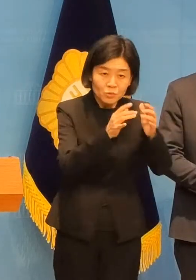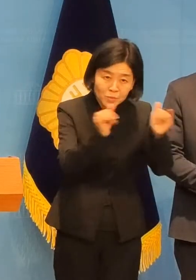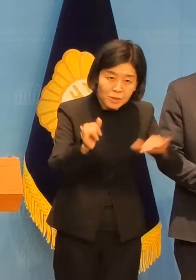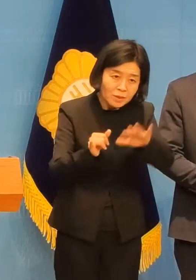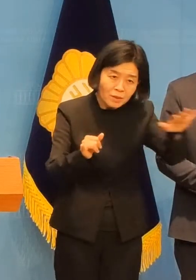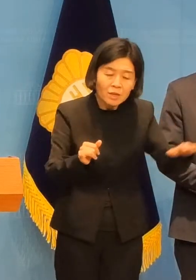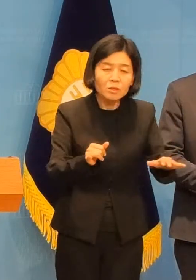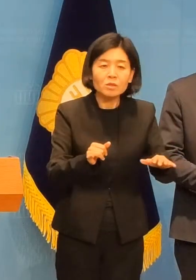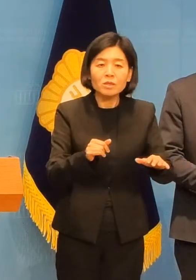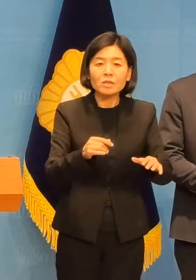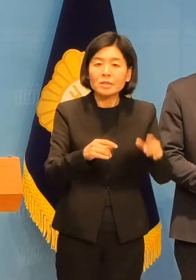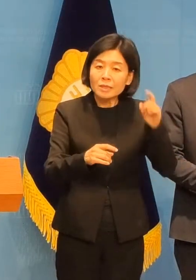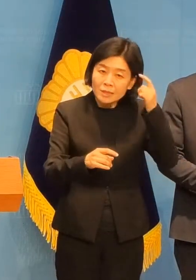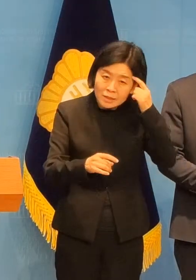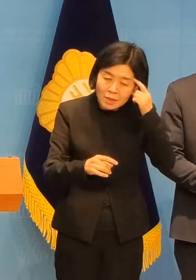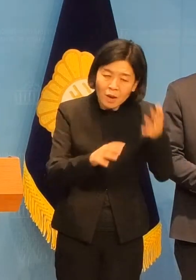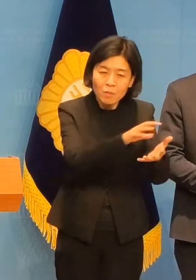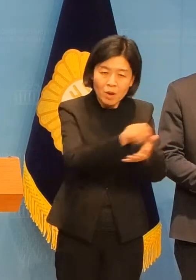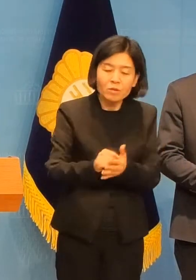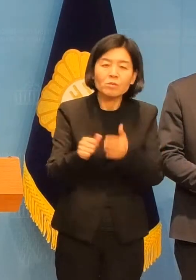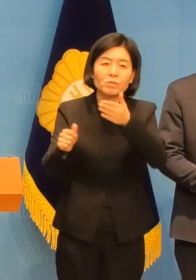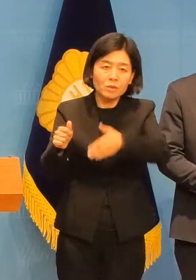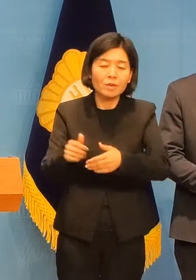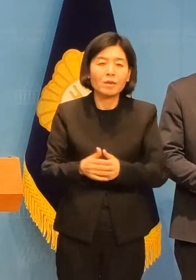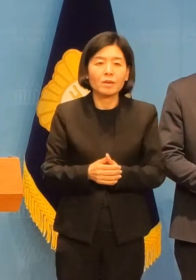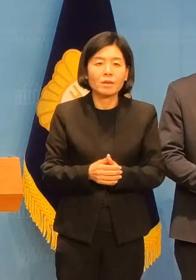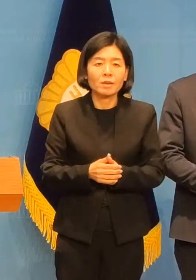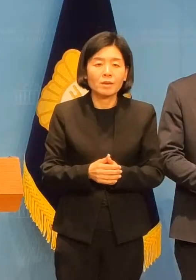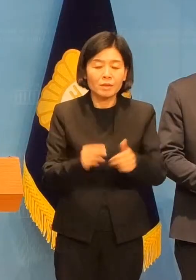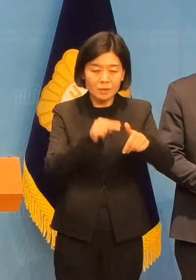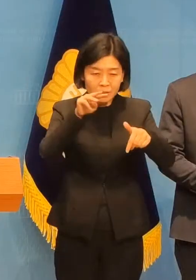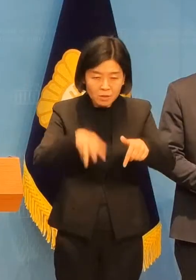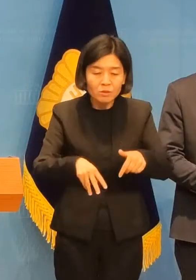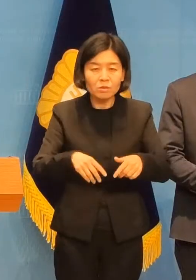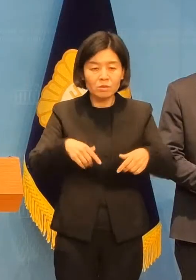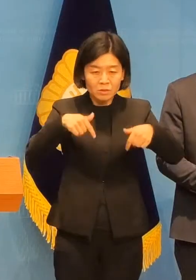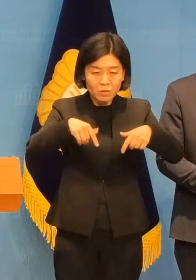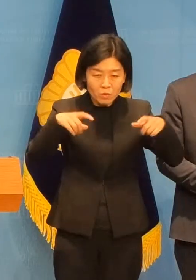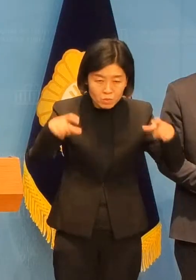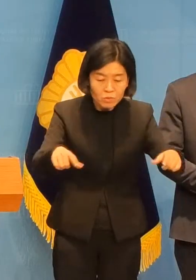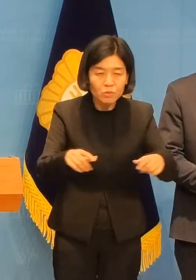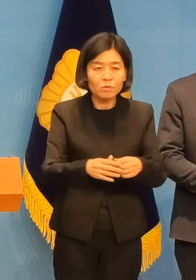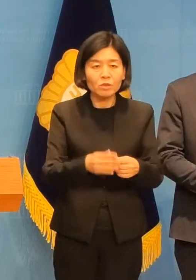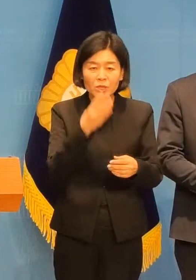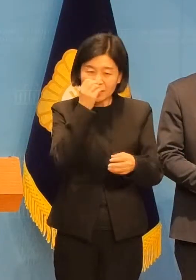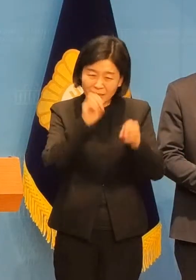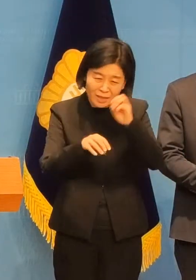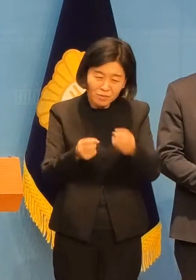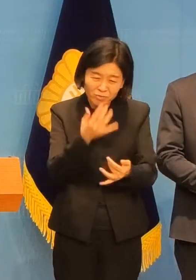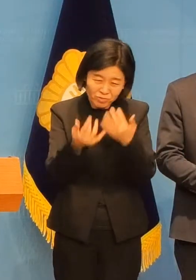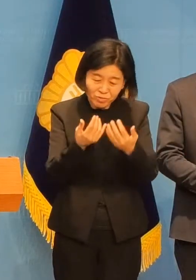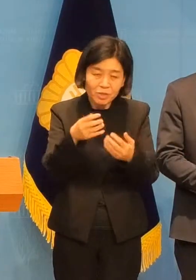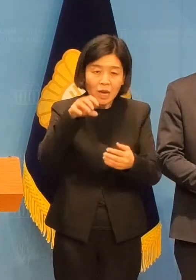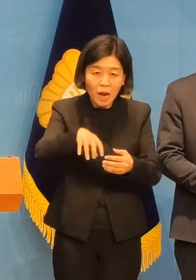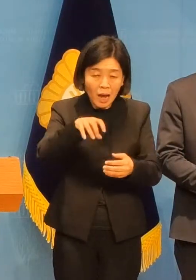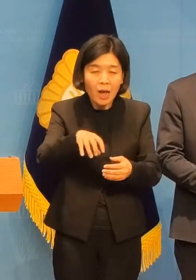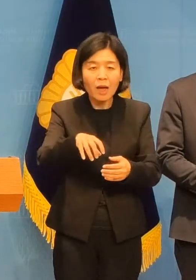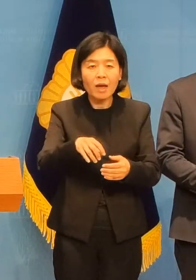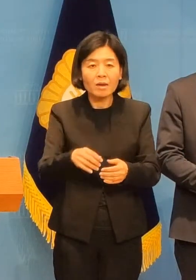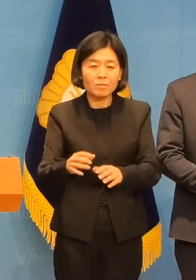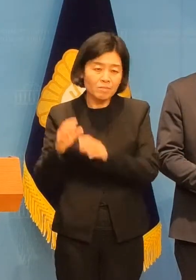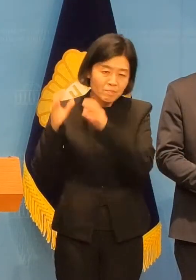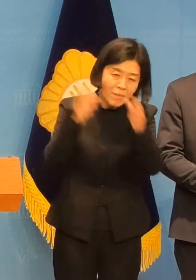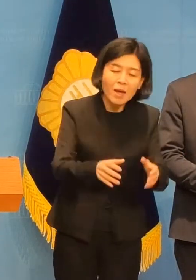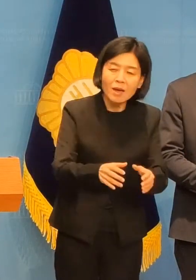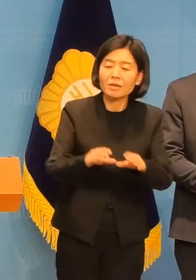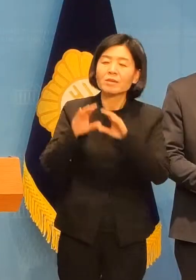충분히 반영하십시오. 셋째, 인천시와 서구는 소각장 떠넘기기 시도를 지금 당장 중단하십시오.